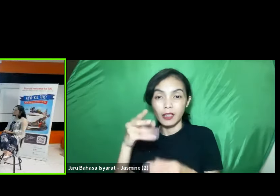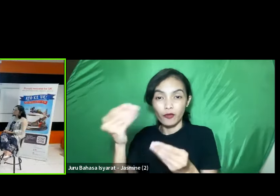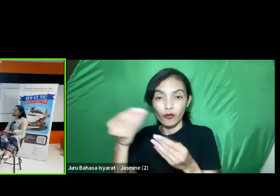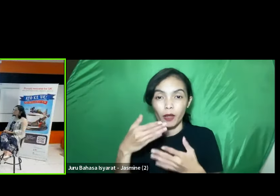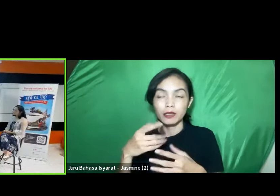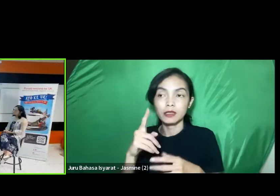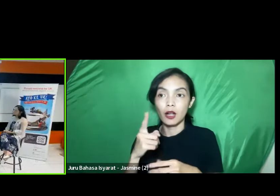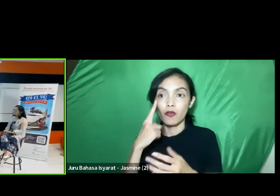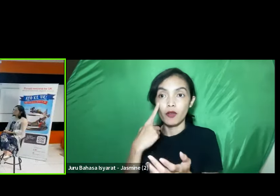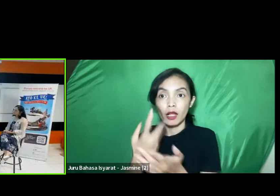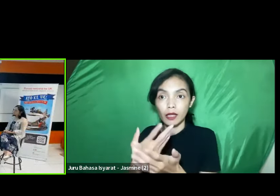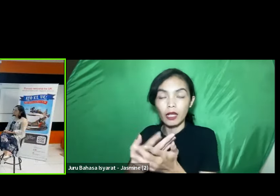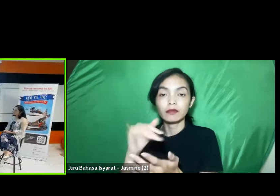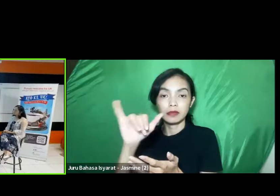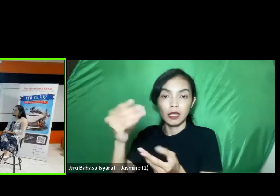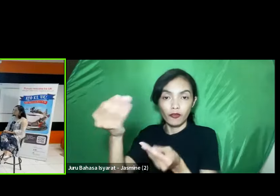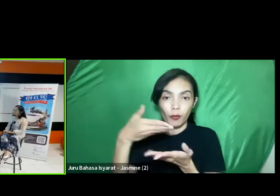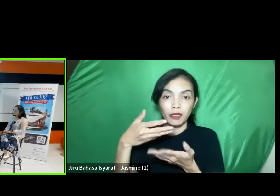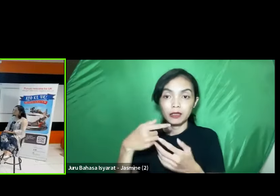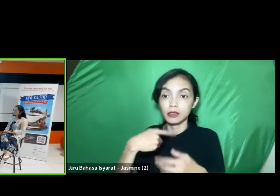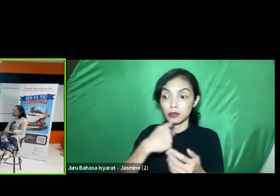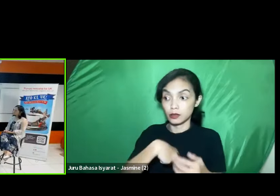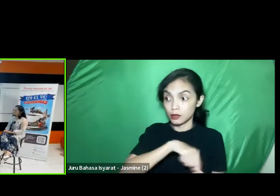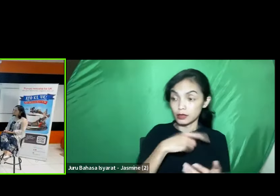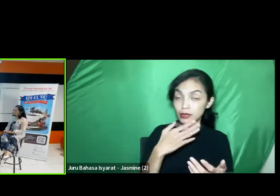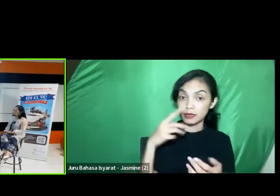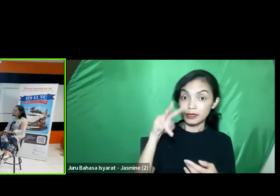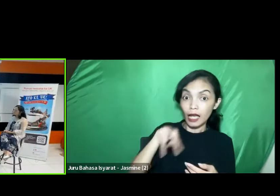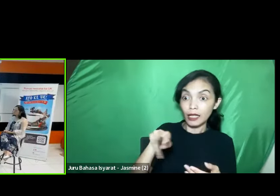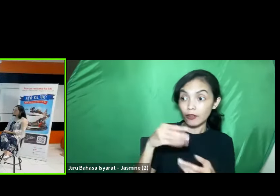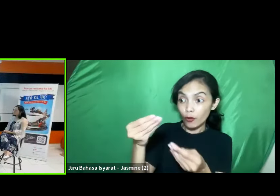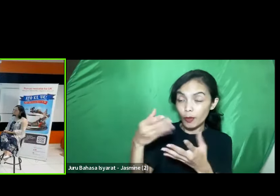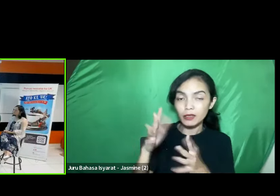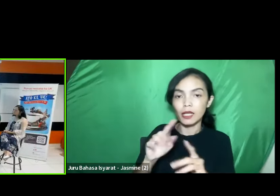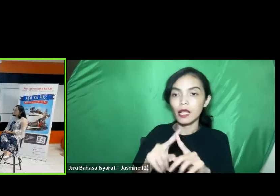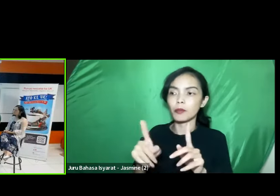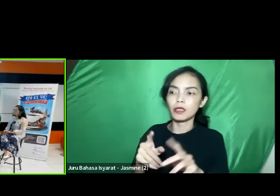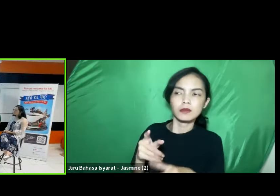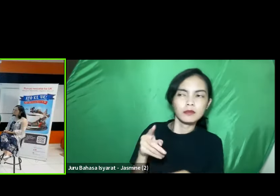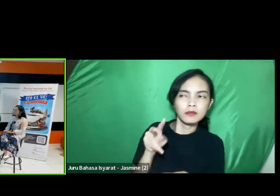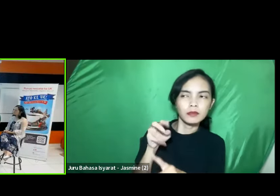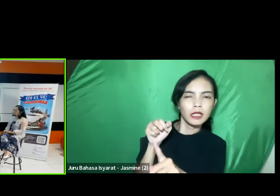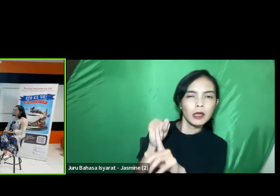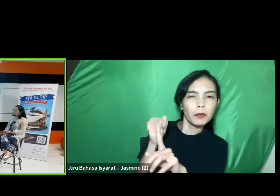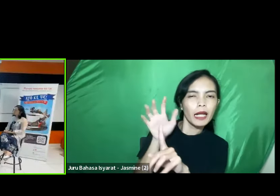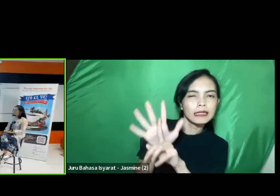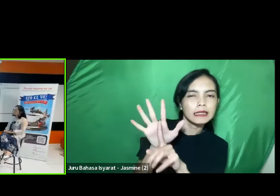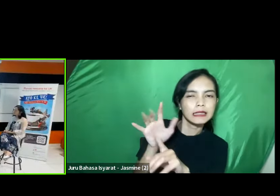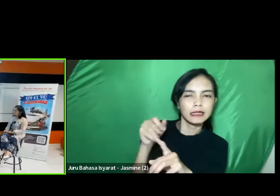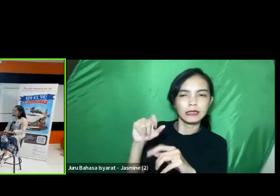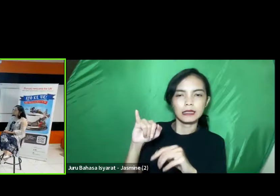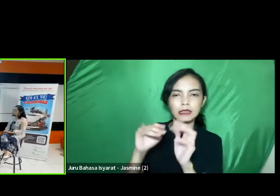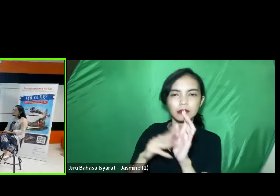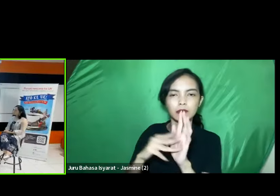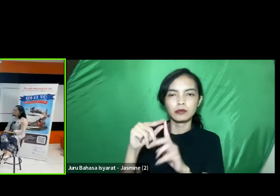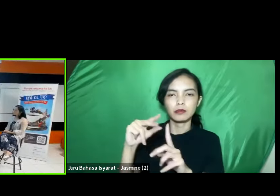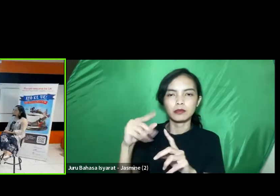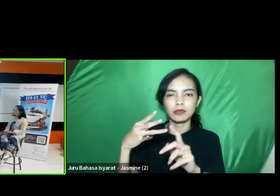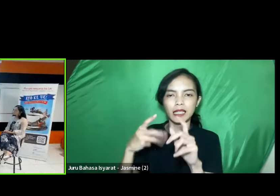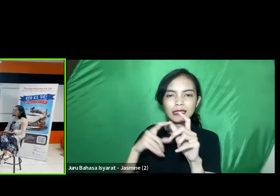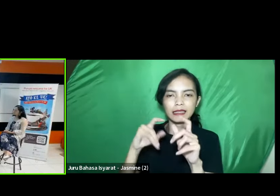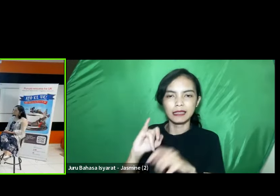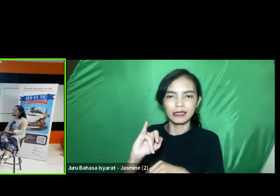informasi yang kita cari akhirnya impresi yang lebih dalam dari informasi Semua orang bisa kasih